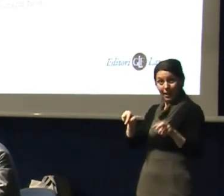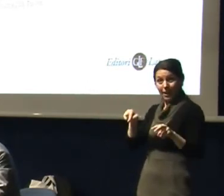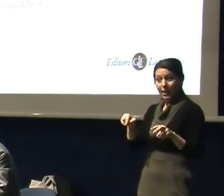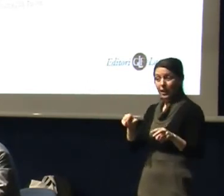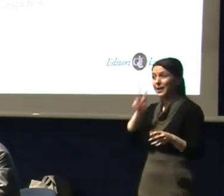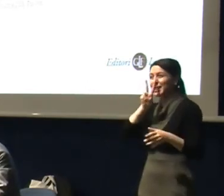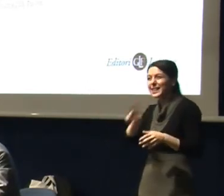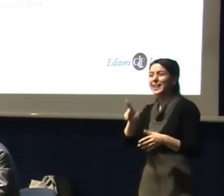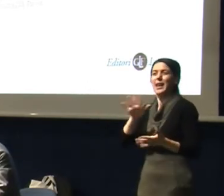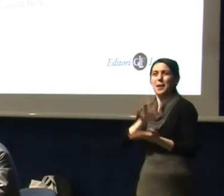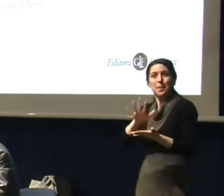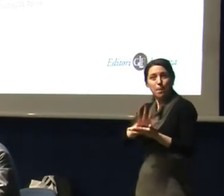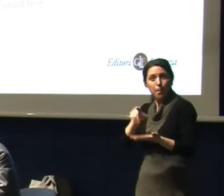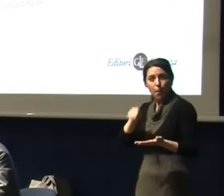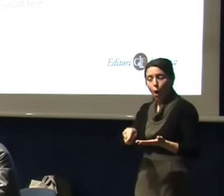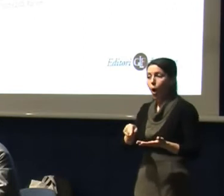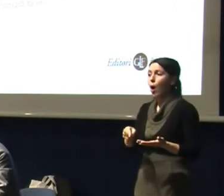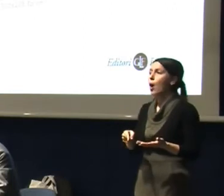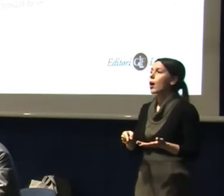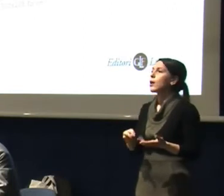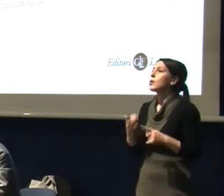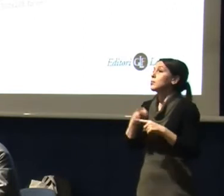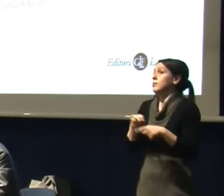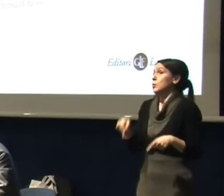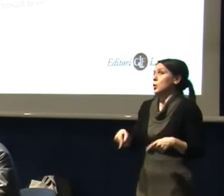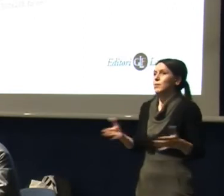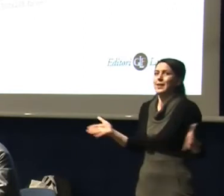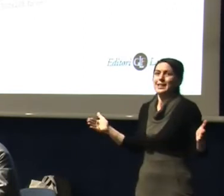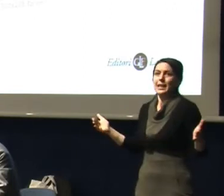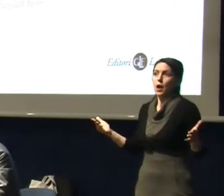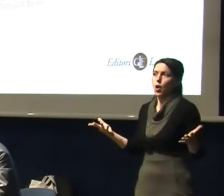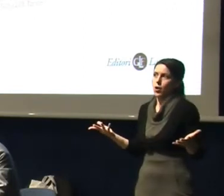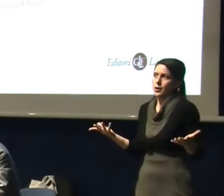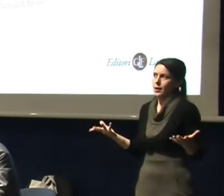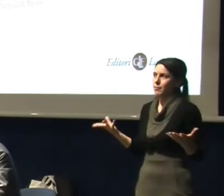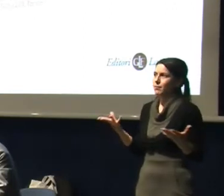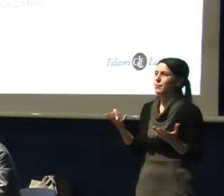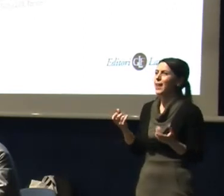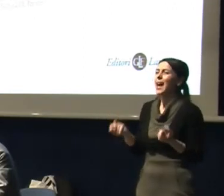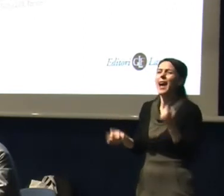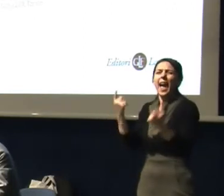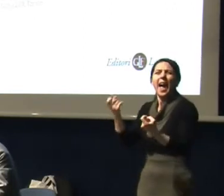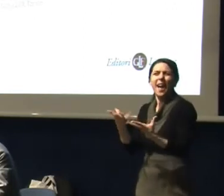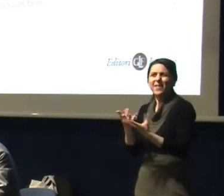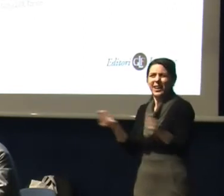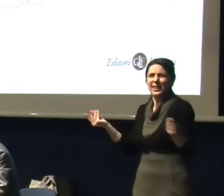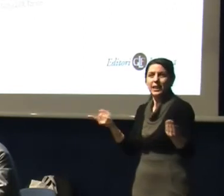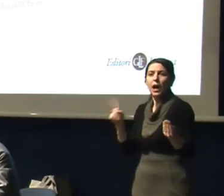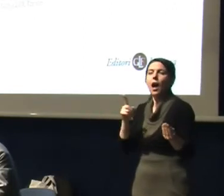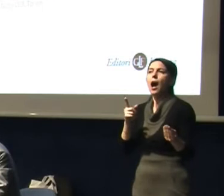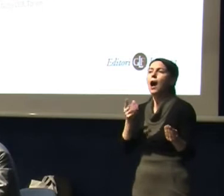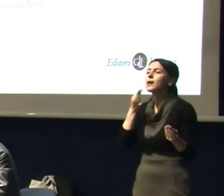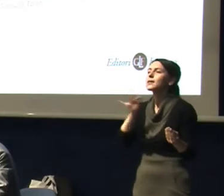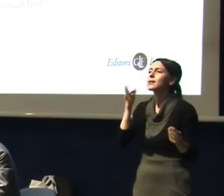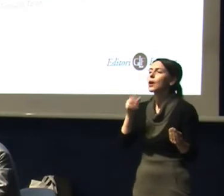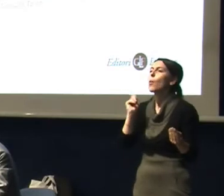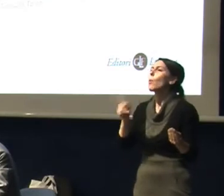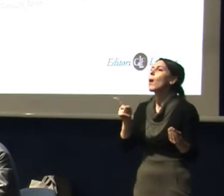editoria e qui al salone devo dire che in tanti altri eventi si è parlato tantissimo del